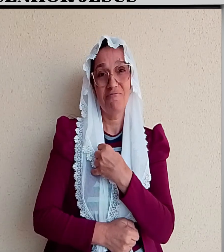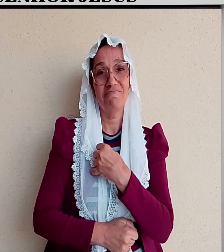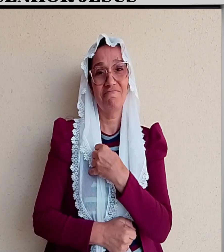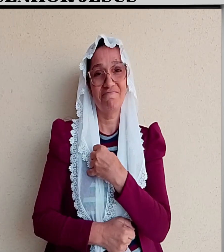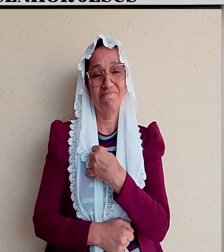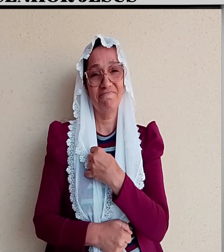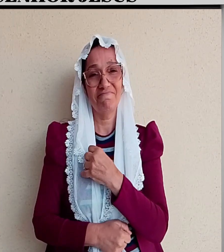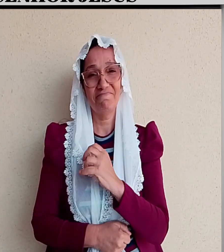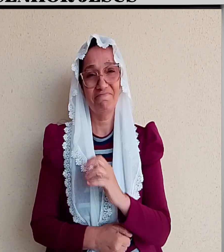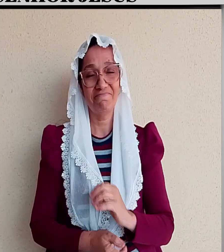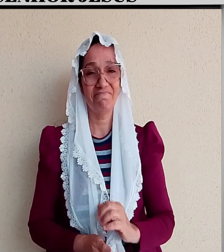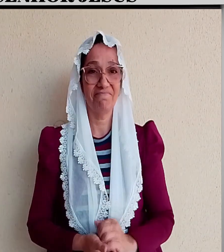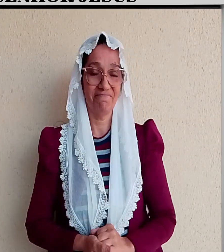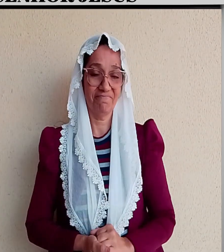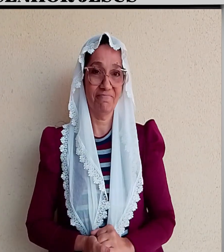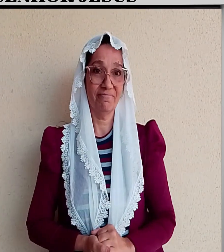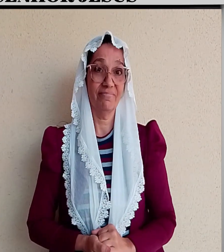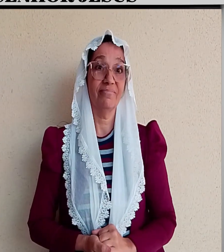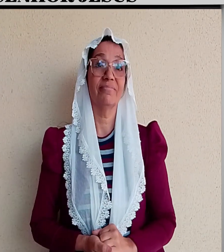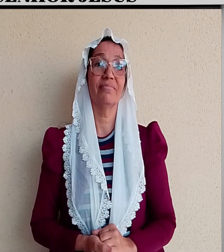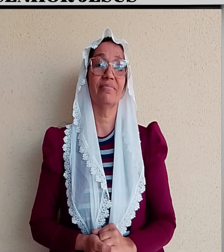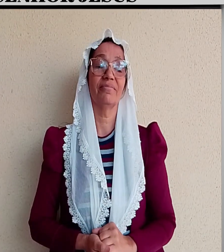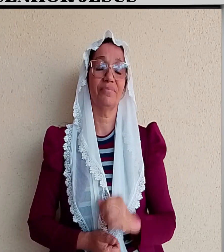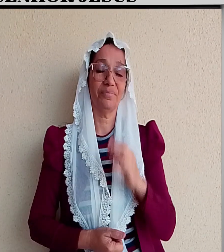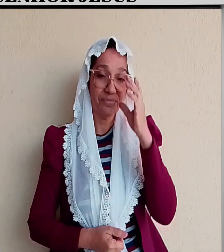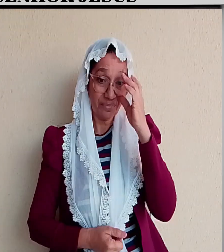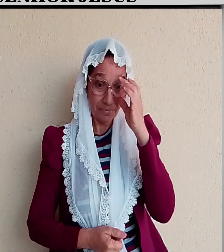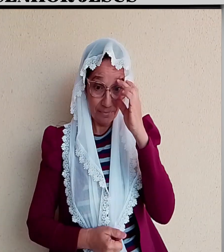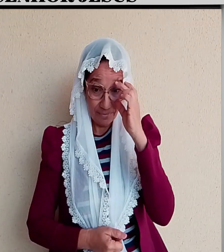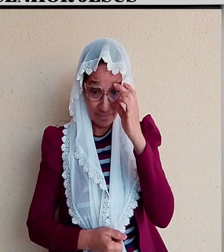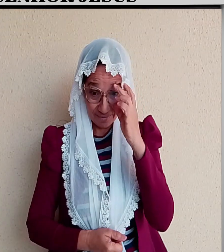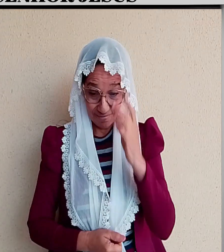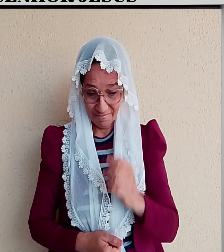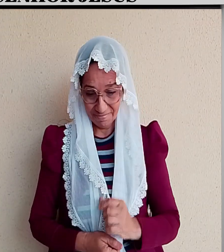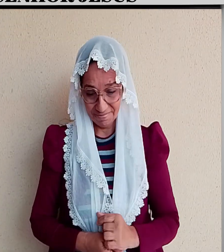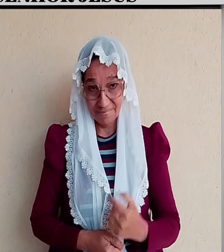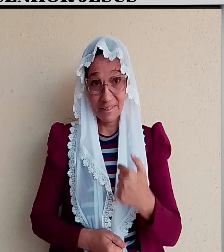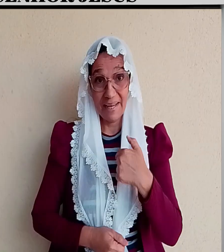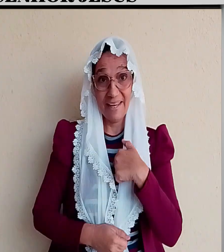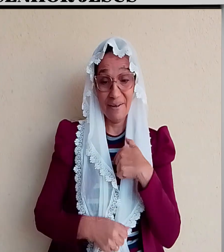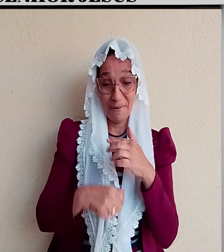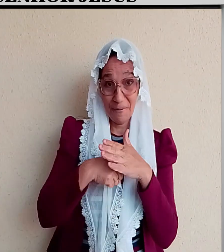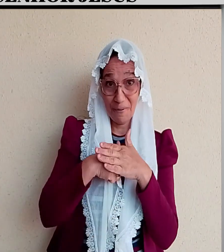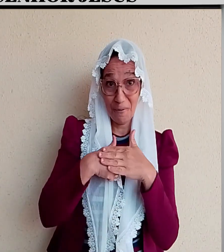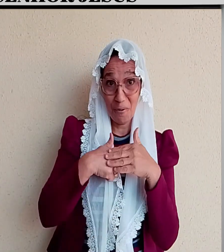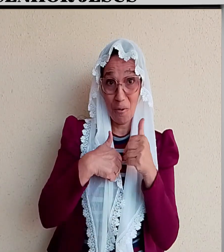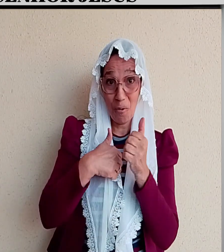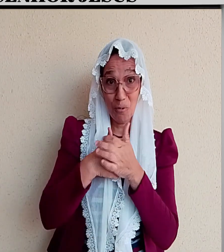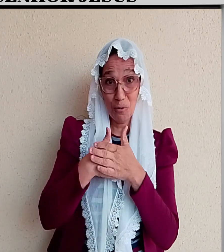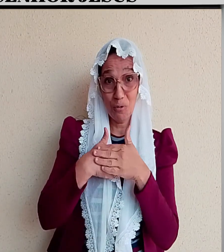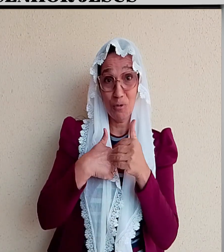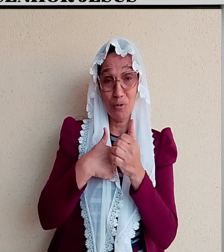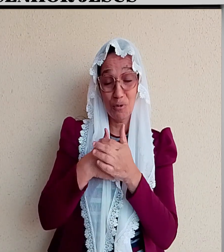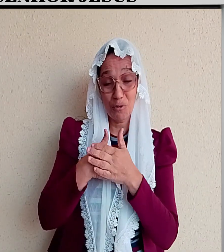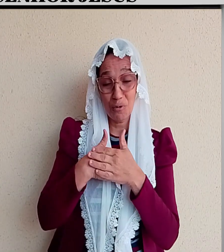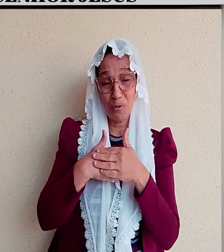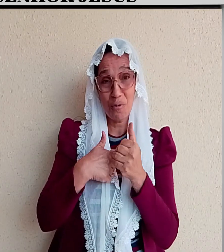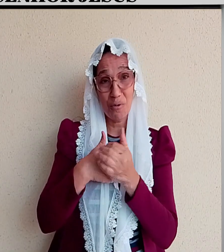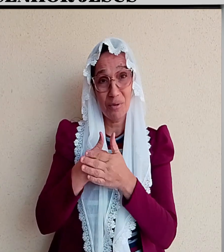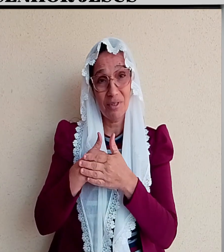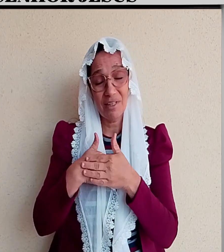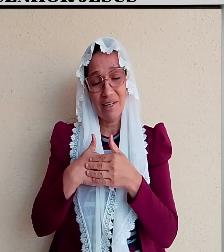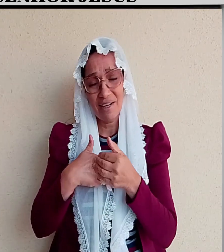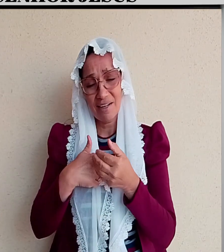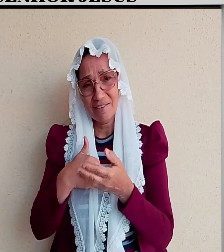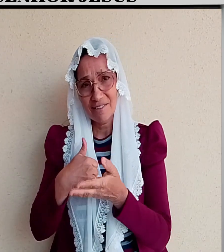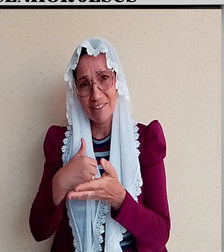nas alturas. Era aquele que eu podia abrir um pouco mais do céu para ele. Era aquele que podia ver os meus segredos. Era aquele que